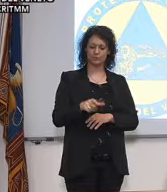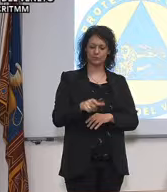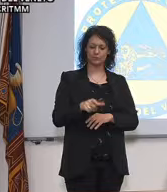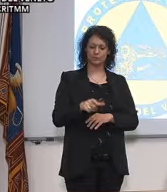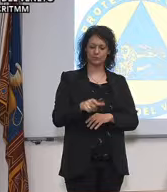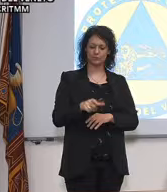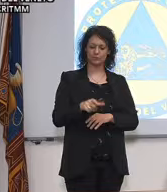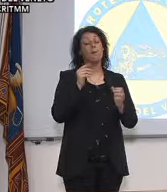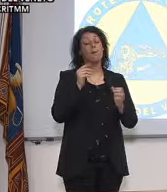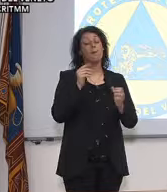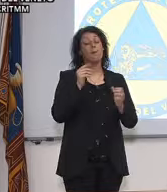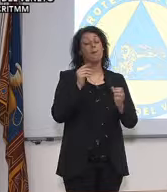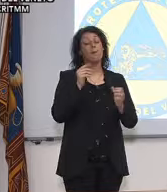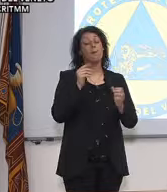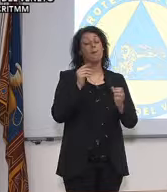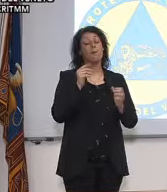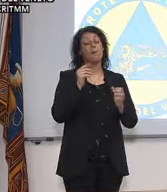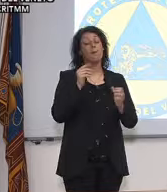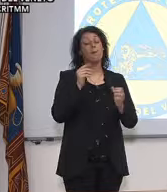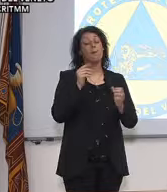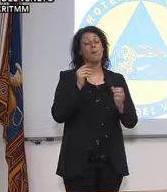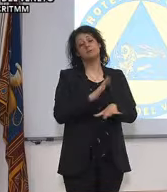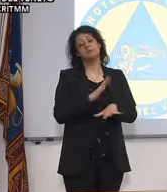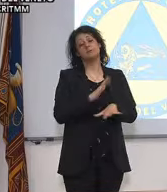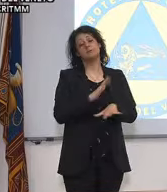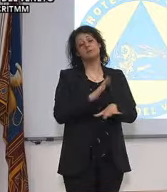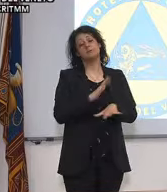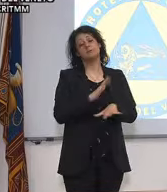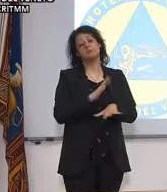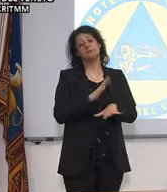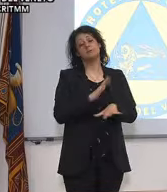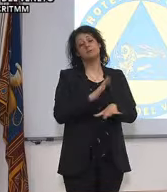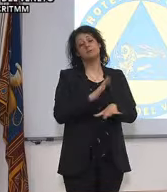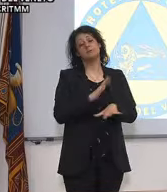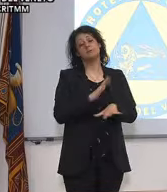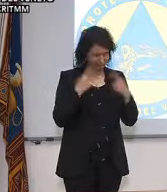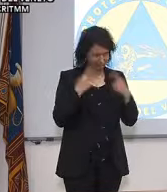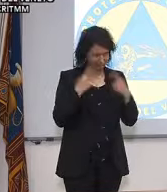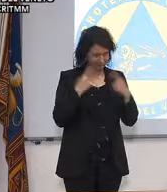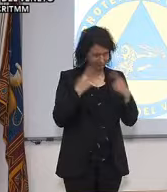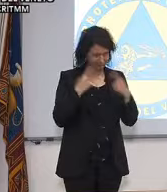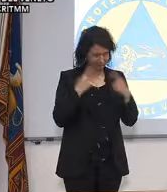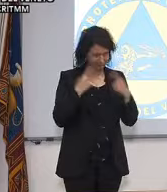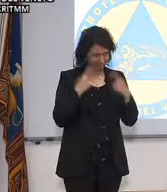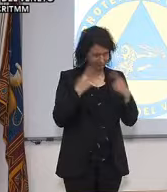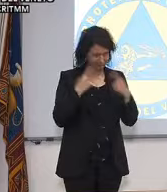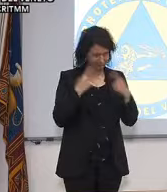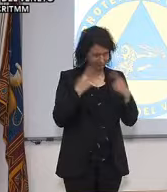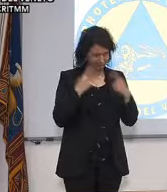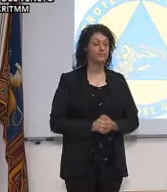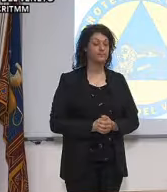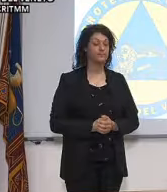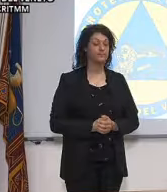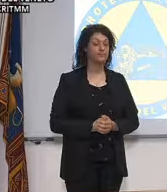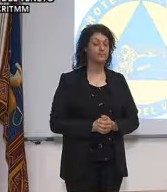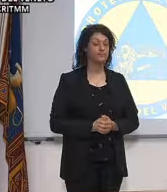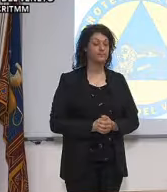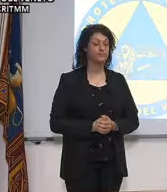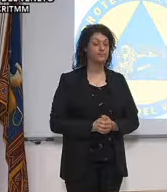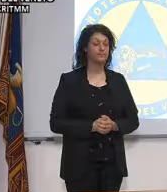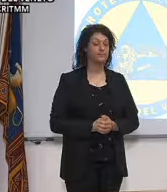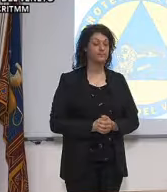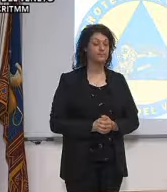che dice vabbè, allora non è dimostrato, non so se mi spiego, no? Quindi va posta la massima attenzione. Con questo io non